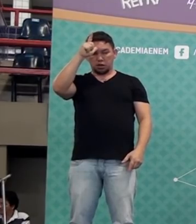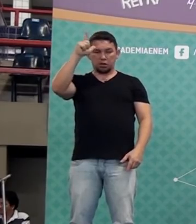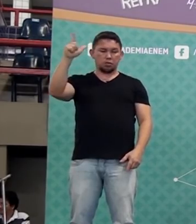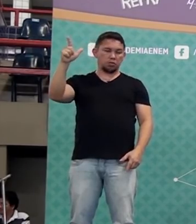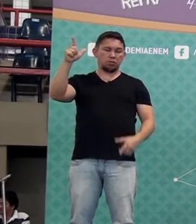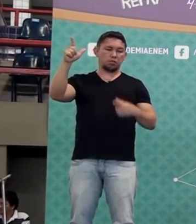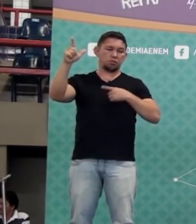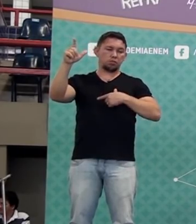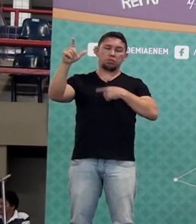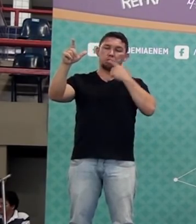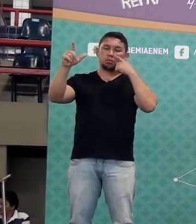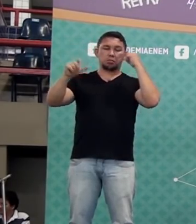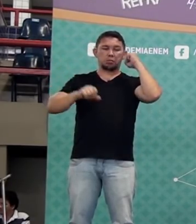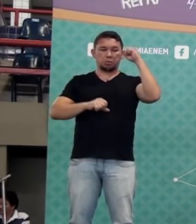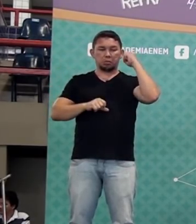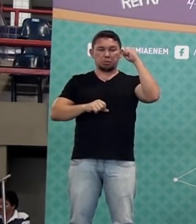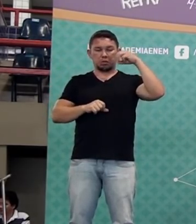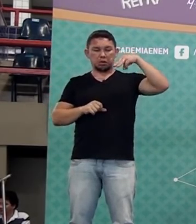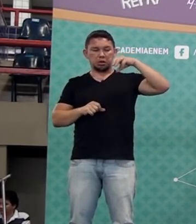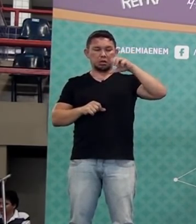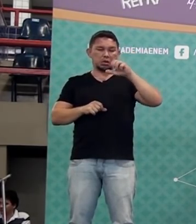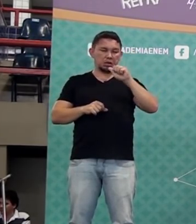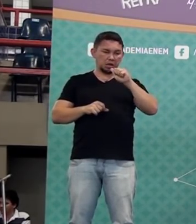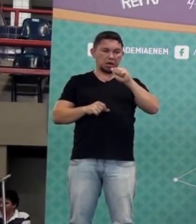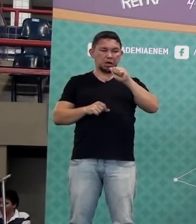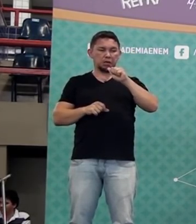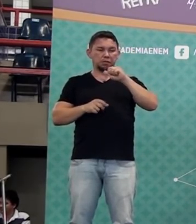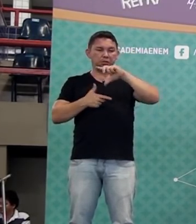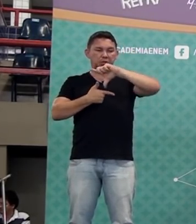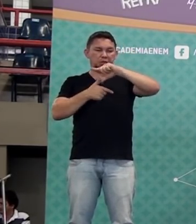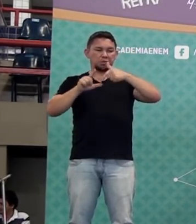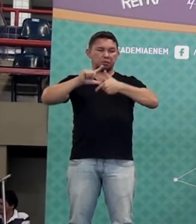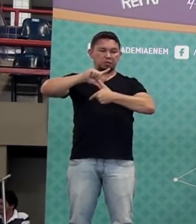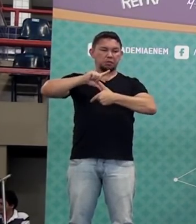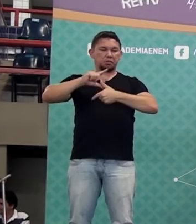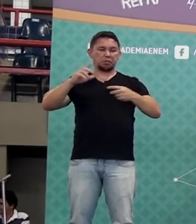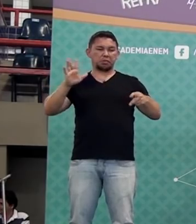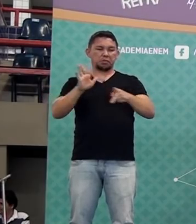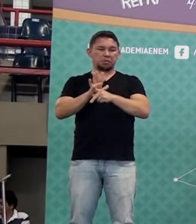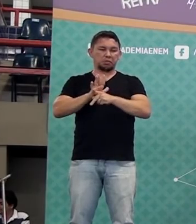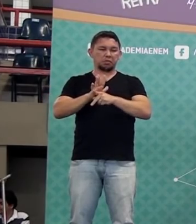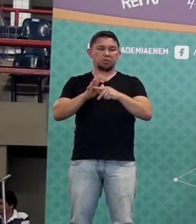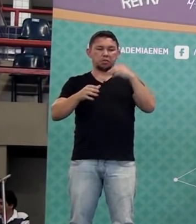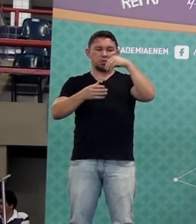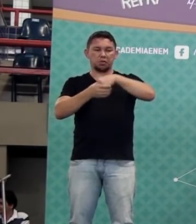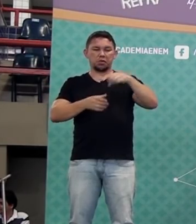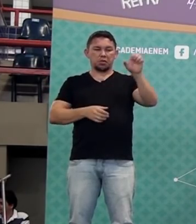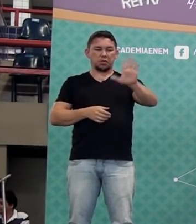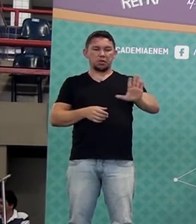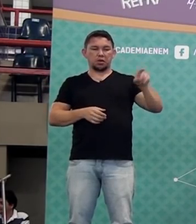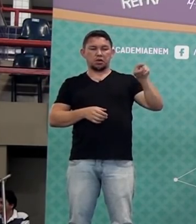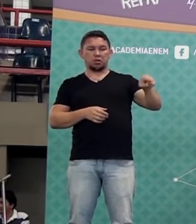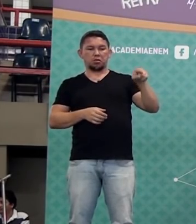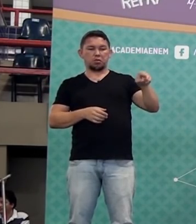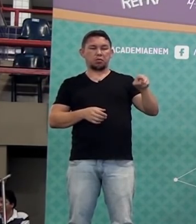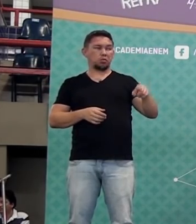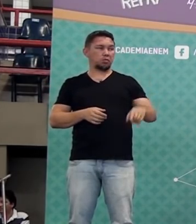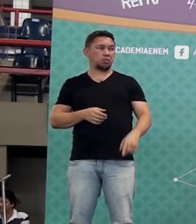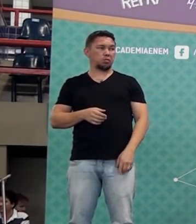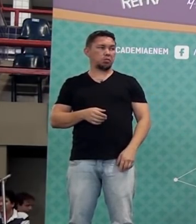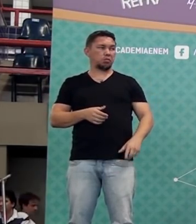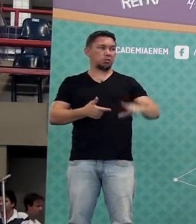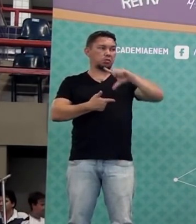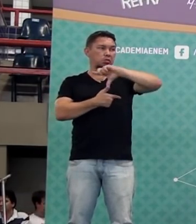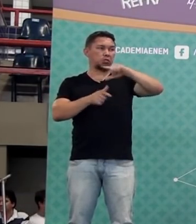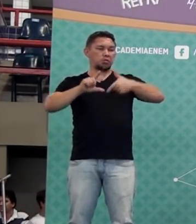barbárie nazista pela Europa. Quem barrou o avanço nazista na Europa, especialmente? Qual foi a